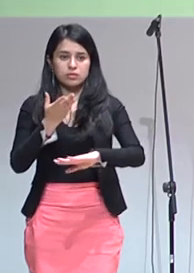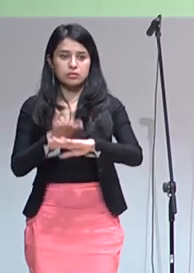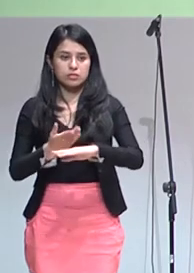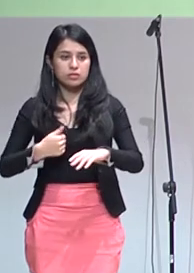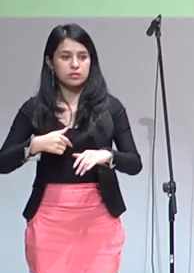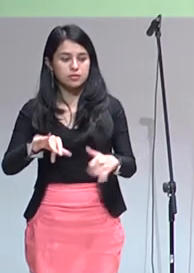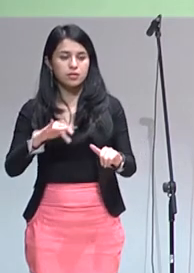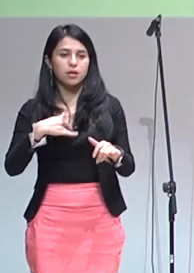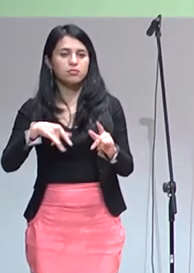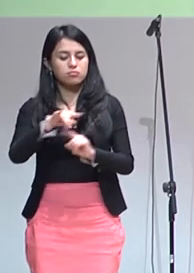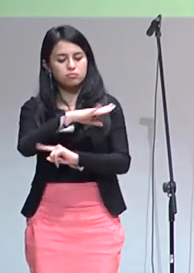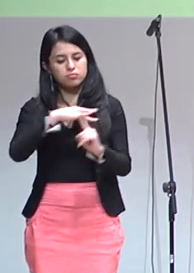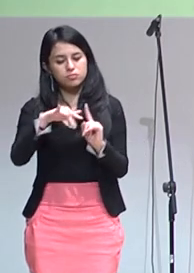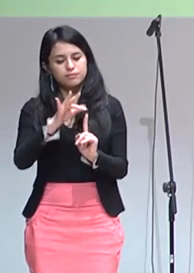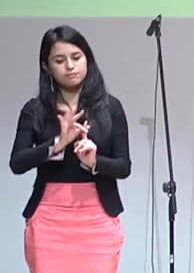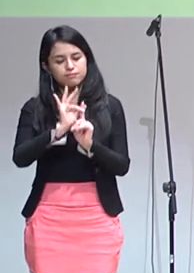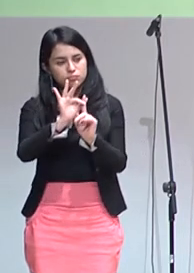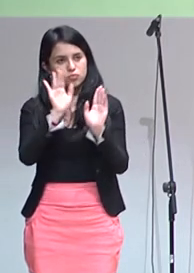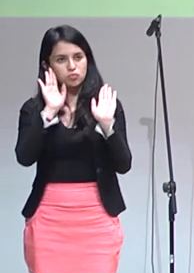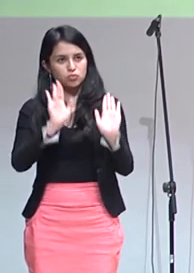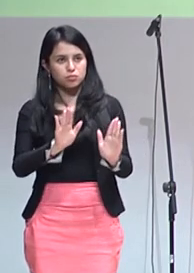contexto muy específico, ¿cierto?